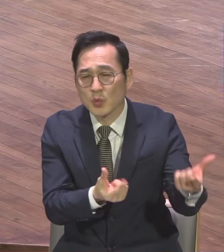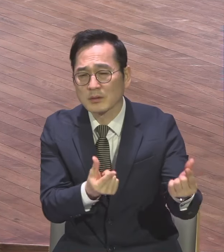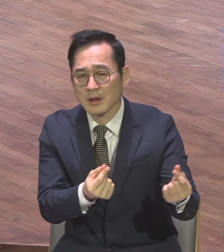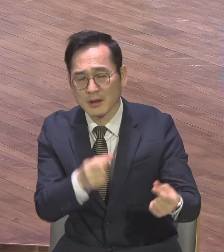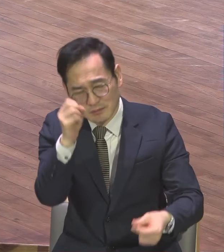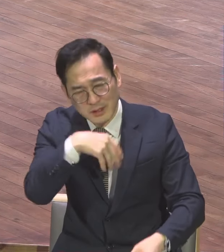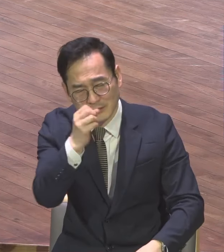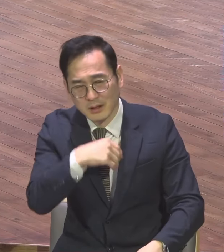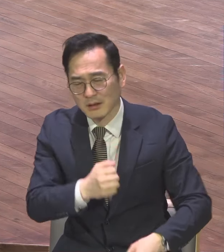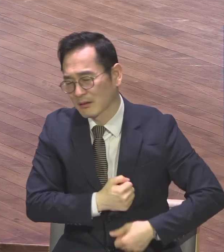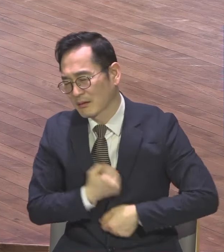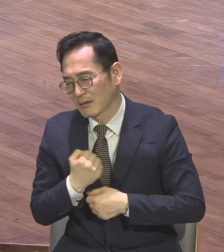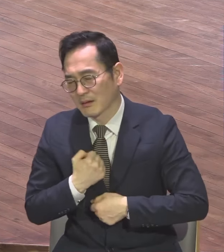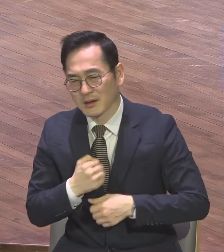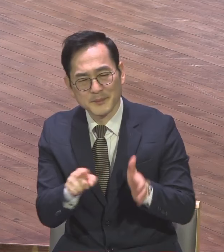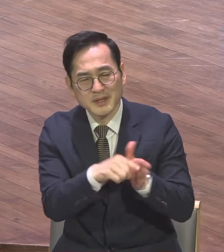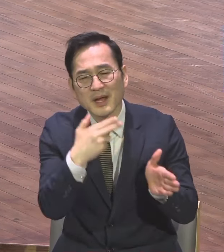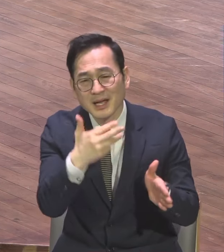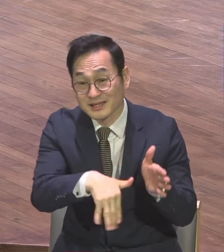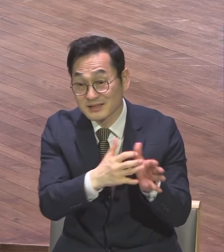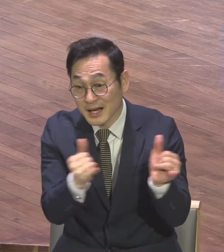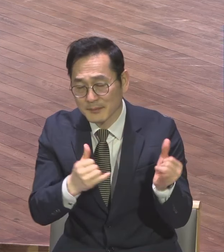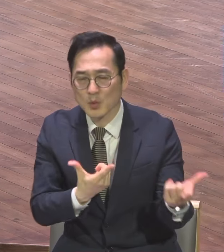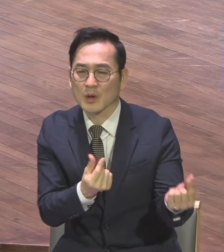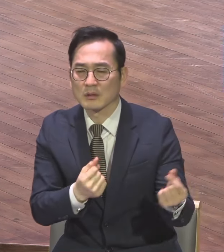자, 토요일은요